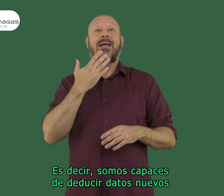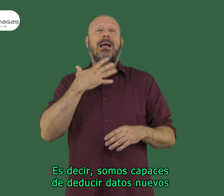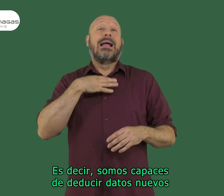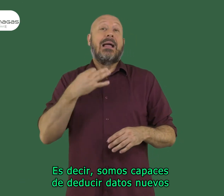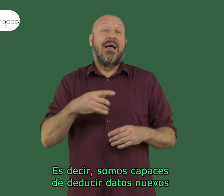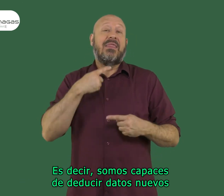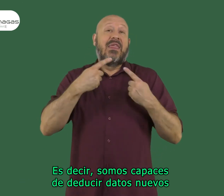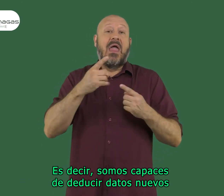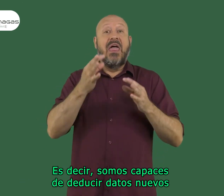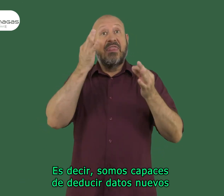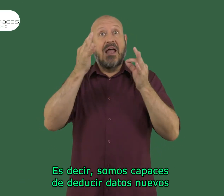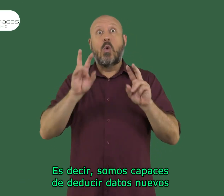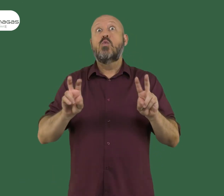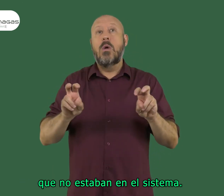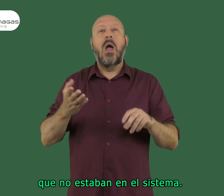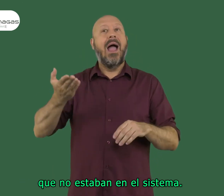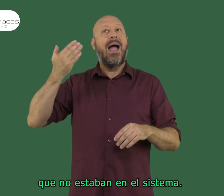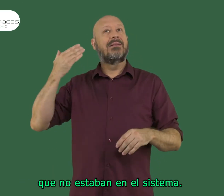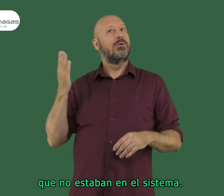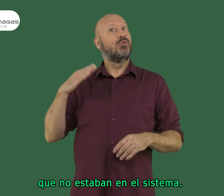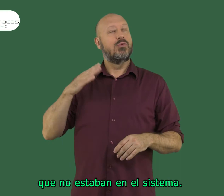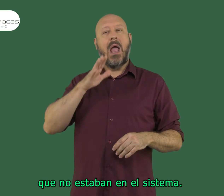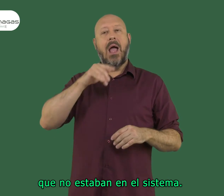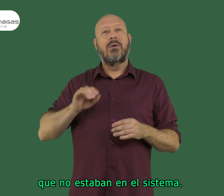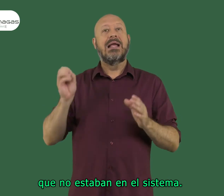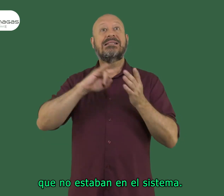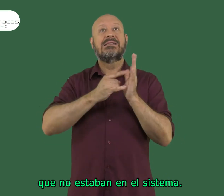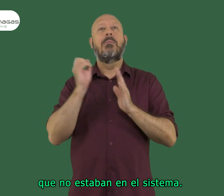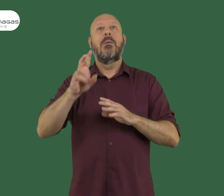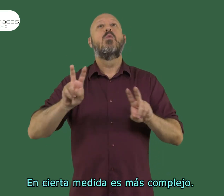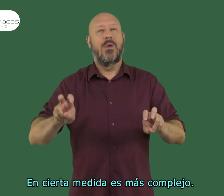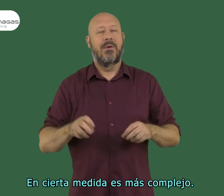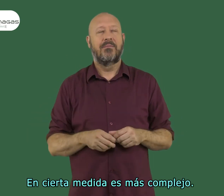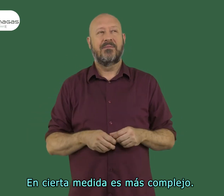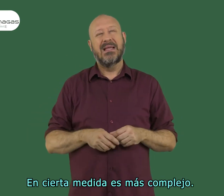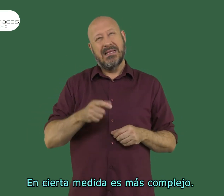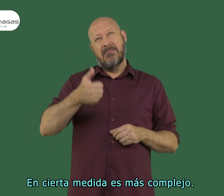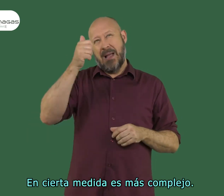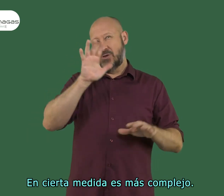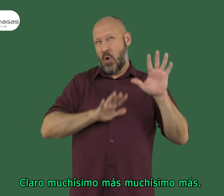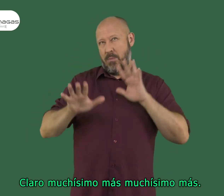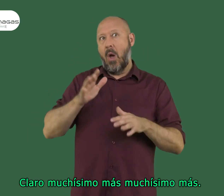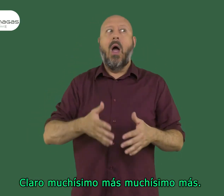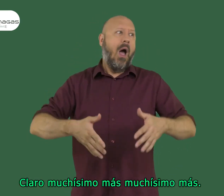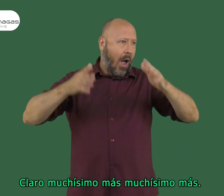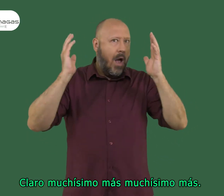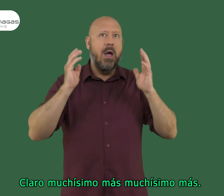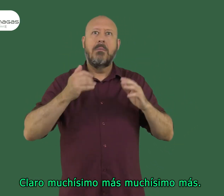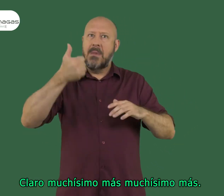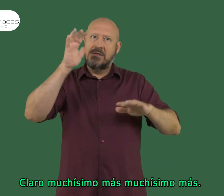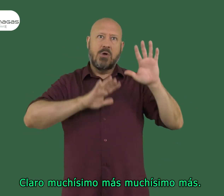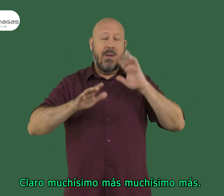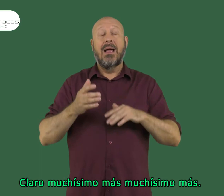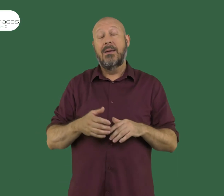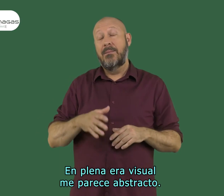somos capaces de deducir datos nuevos que no estaban en el sistema. En cierta medida es más complejo. Claro, es muchísimo más